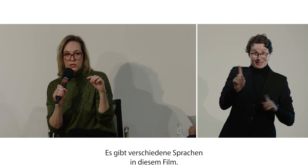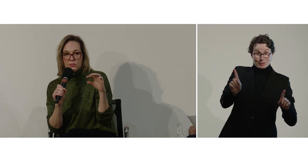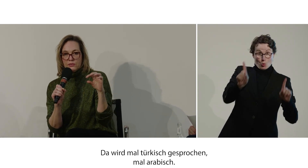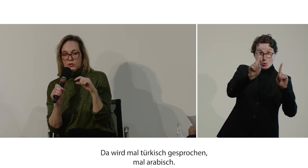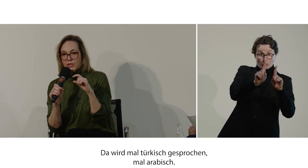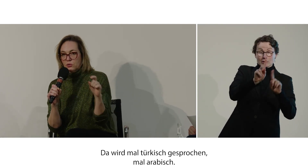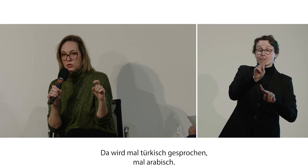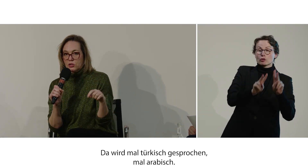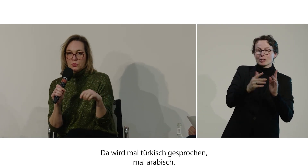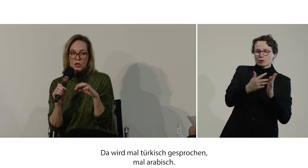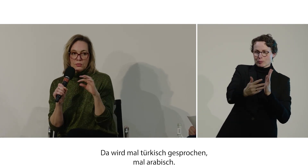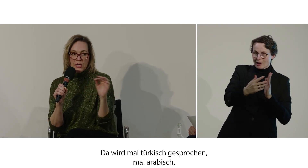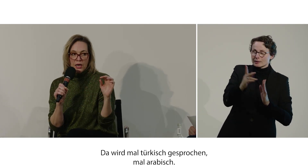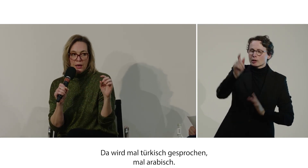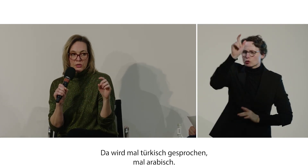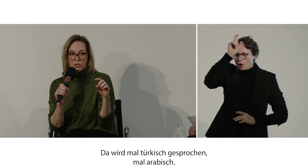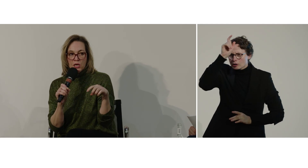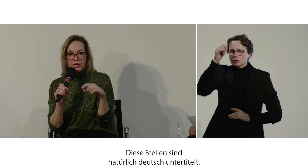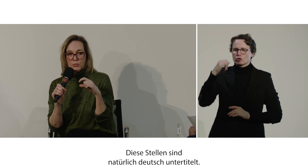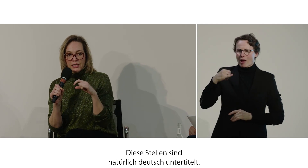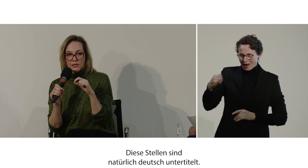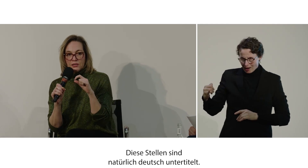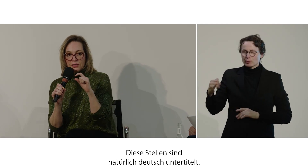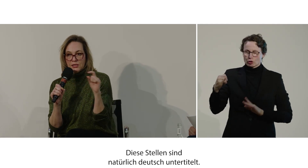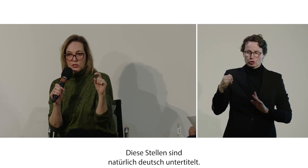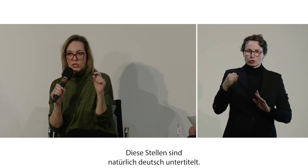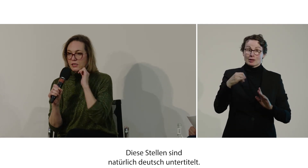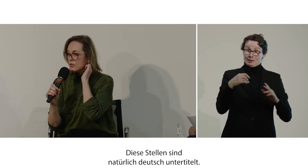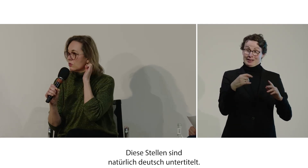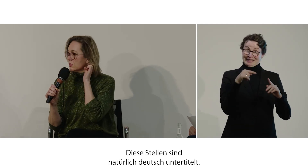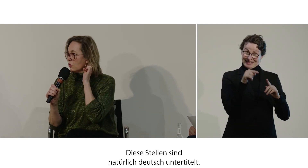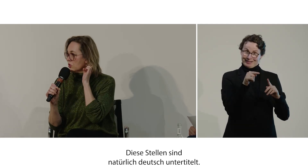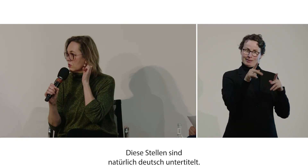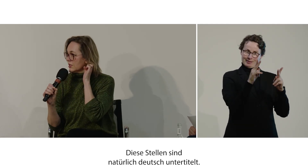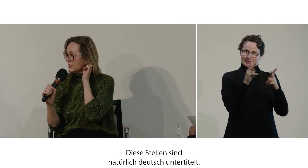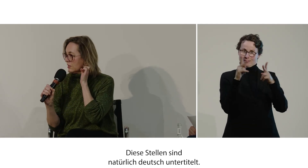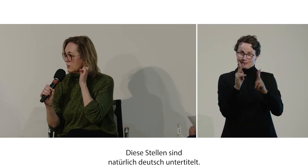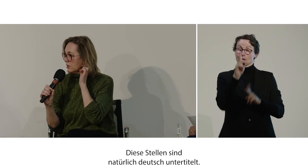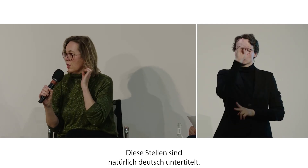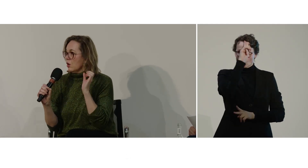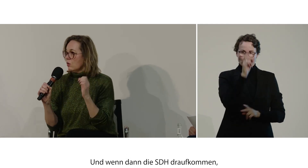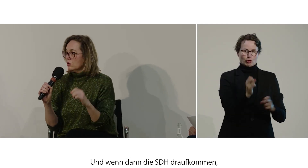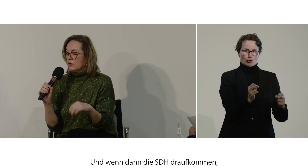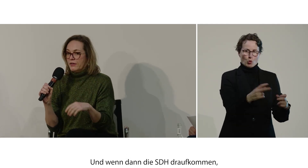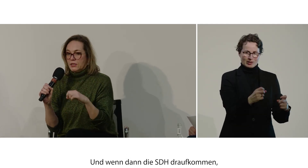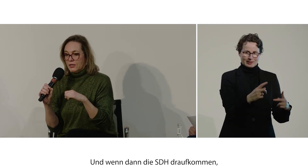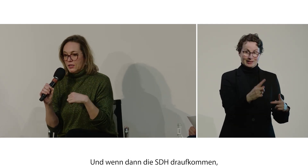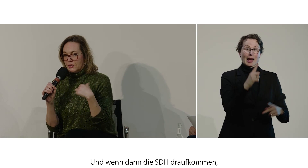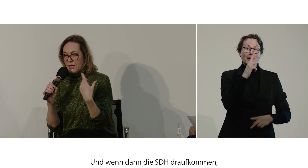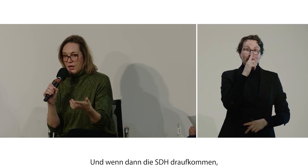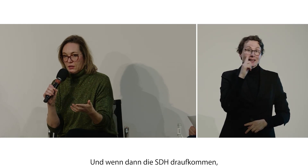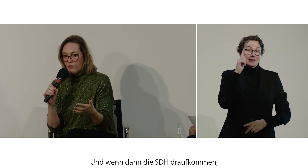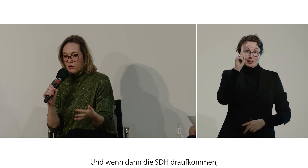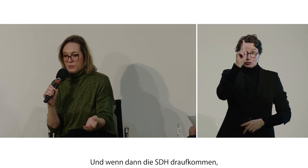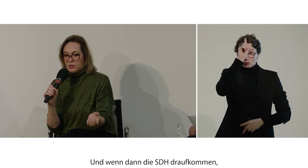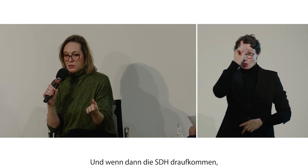diesem Film. Da wird mal Türkisch gesprochen, mal Arabisch. Entsprechend sind diese Stellen natürlich deutsch untertitelt. Und wenn dann die